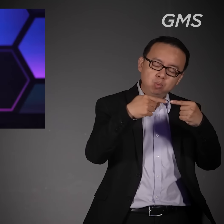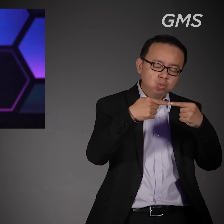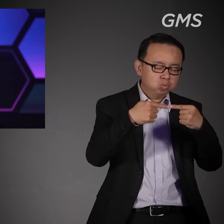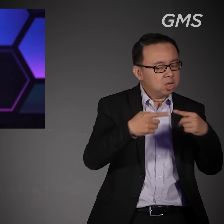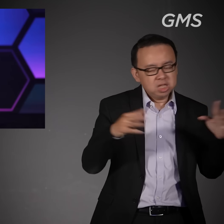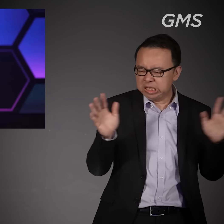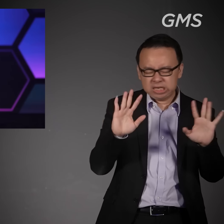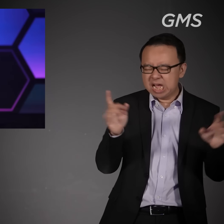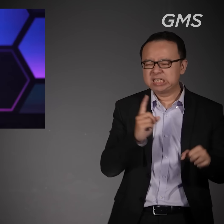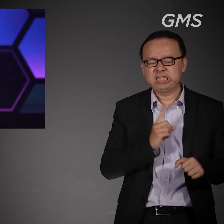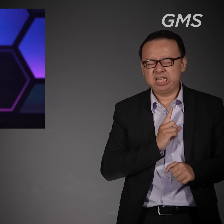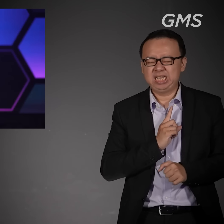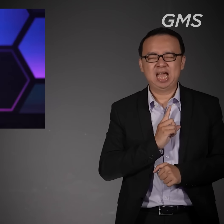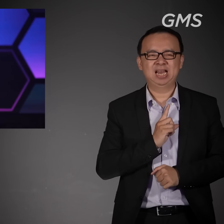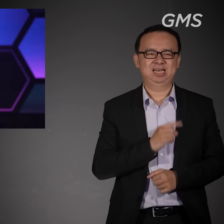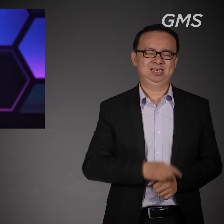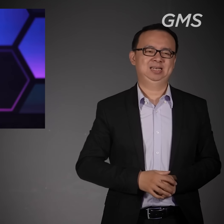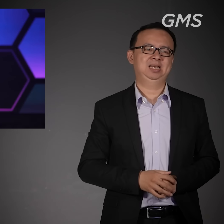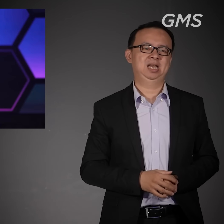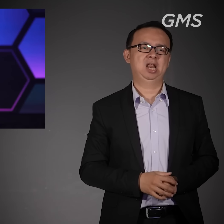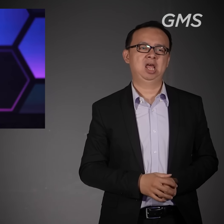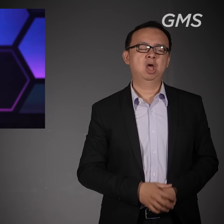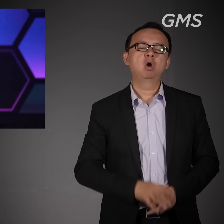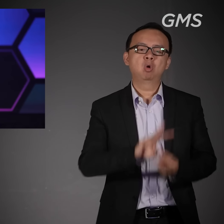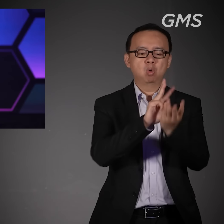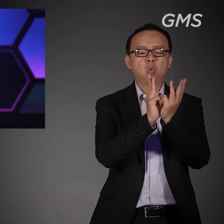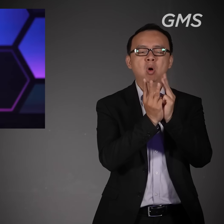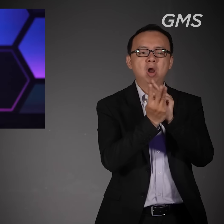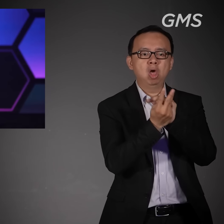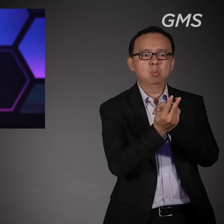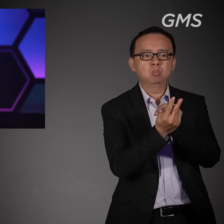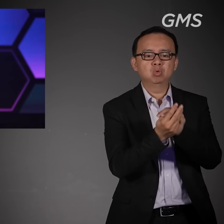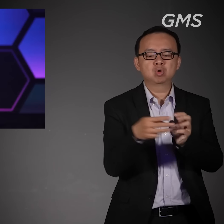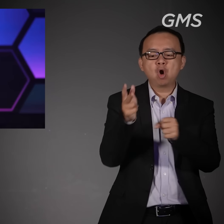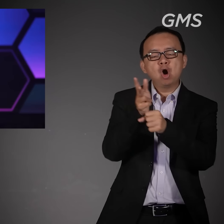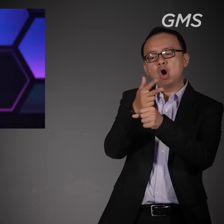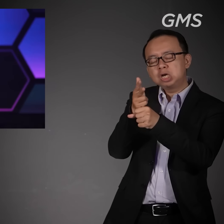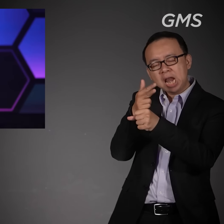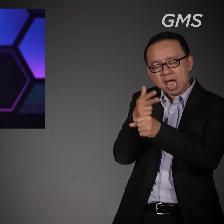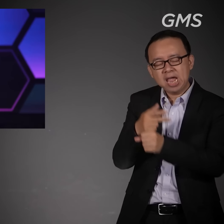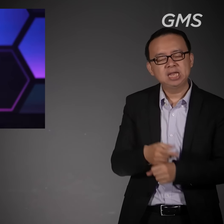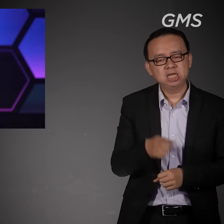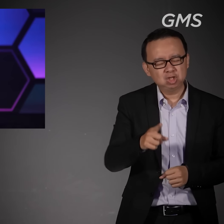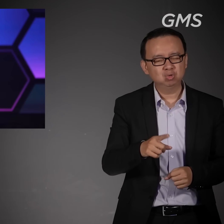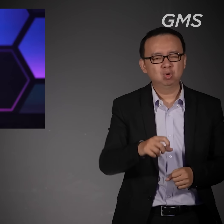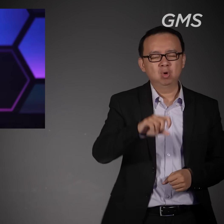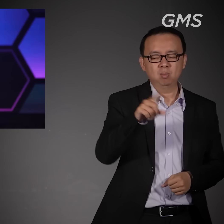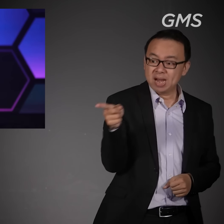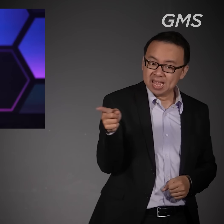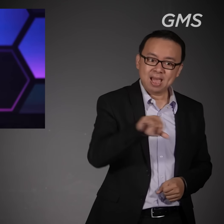sendirian. Jadi sekalipun online saja, mereka hidup dan bisa survive alias bertahan.